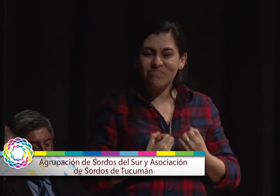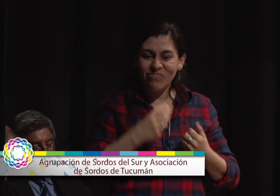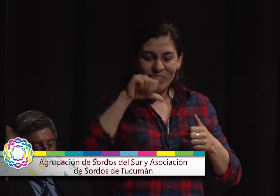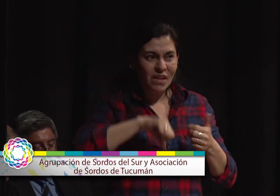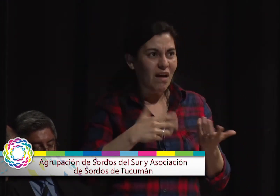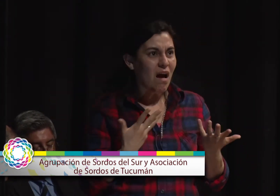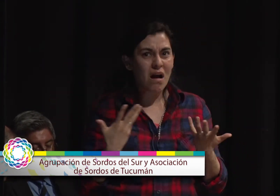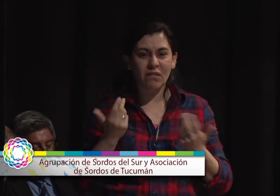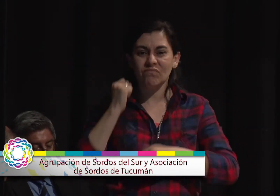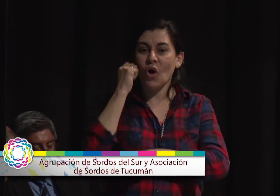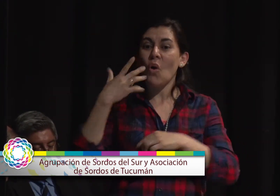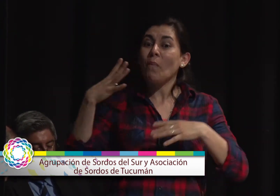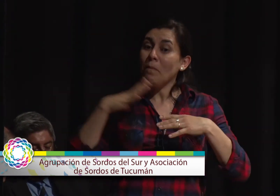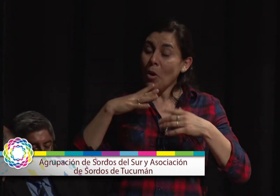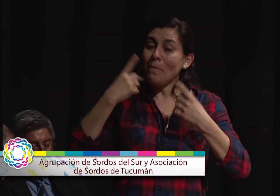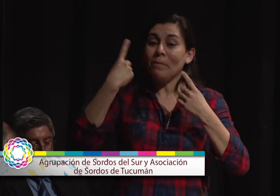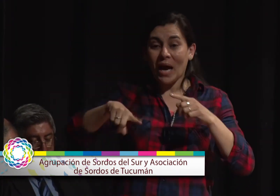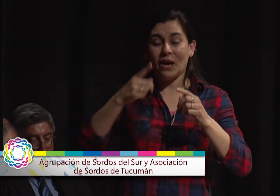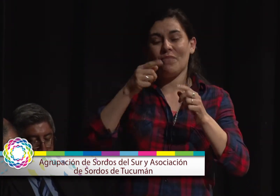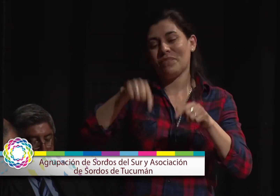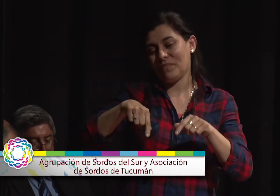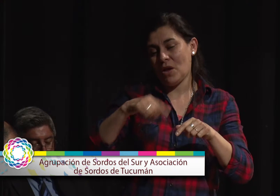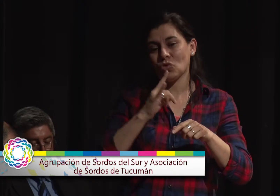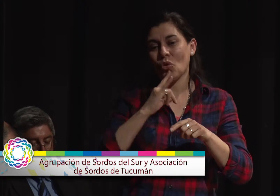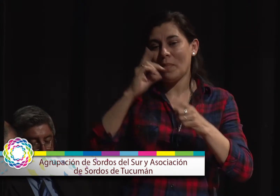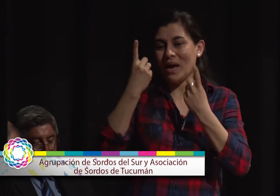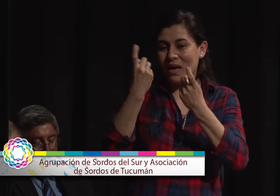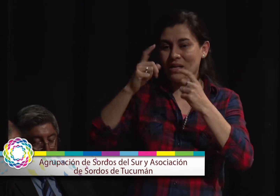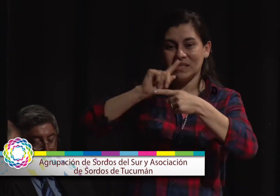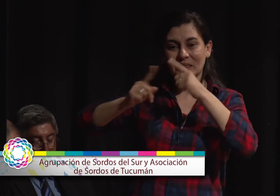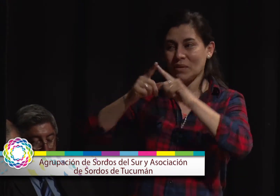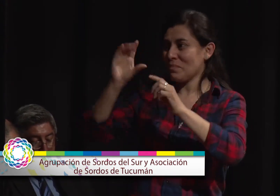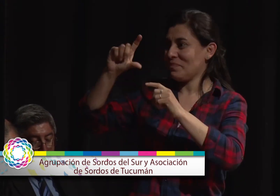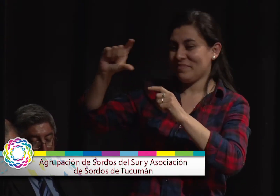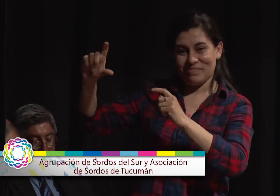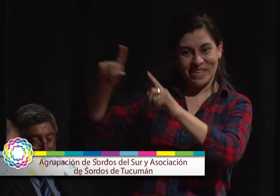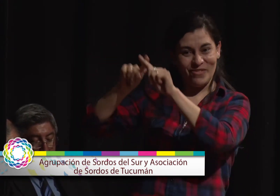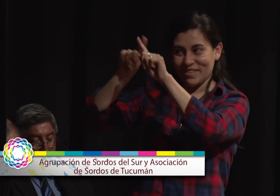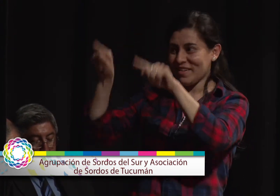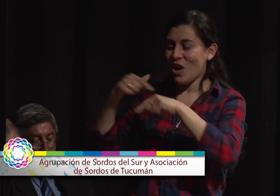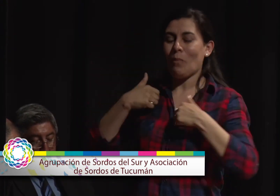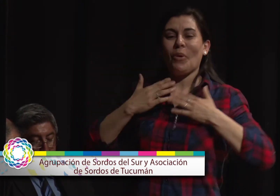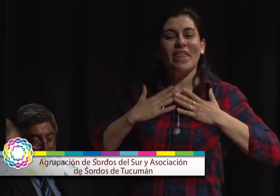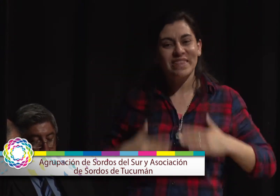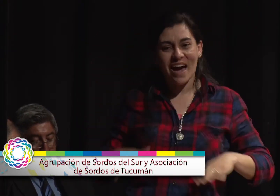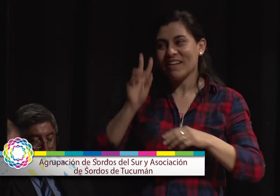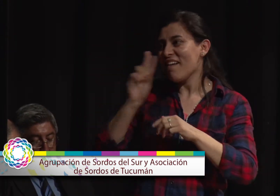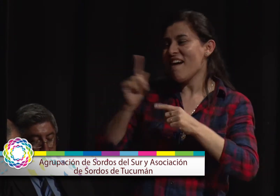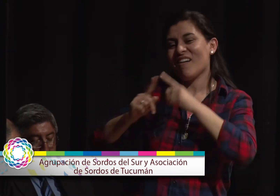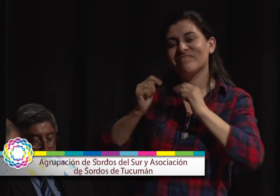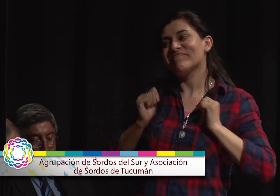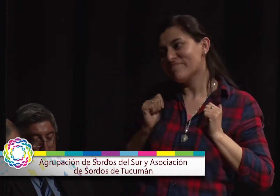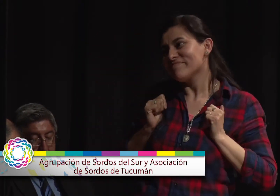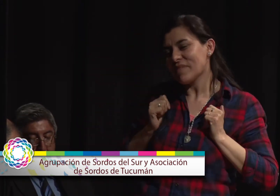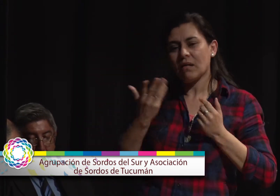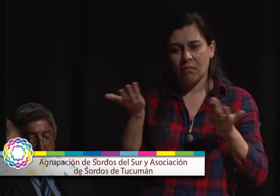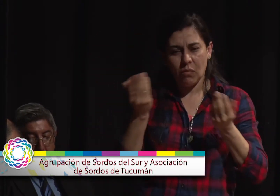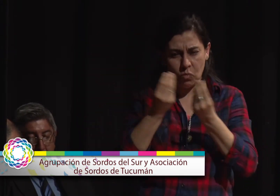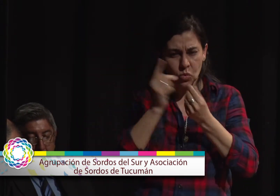dice, qué dice. Eso nos angustia, nos hace sentir mal. Nosotros en Tucumán, por ejemplo, no hay intérprete. Entonces